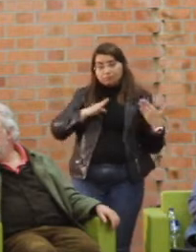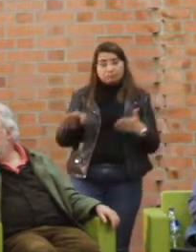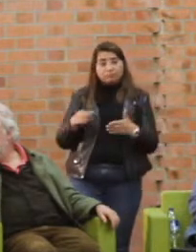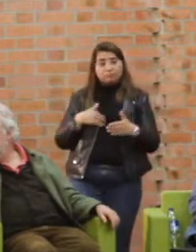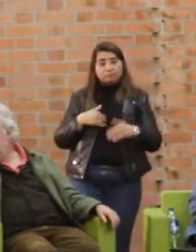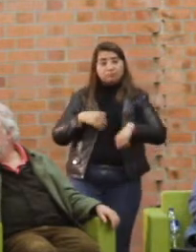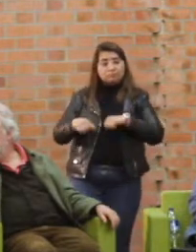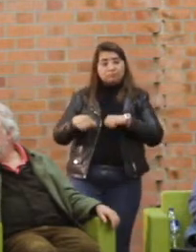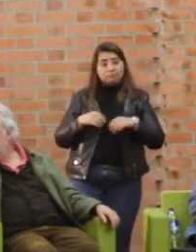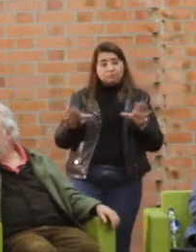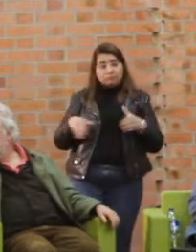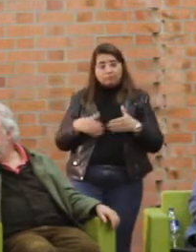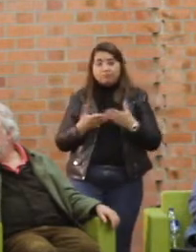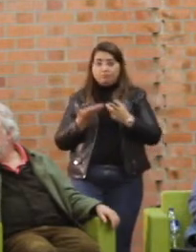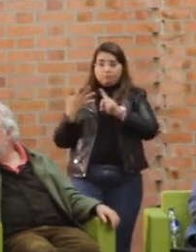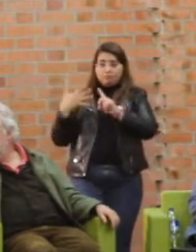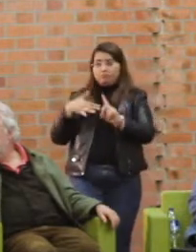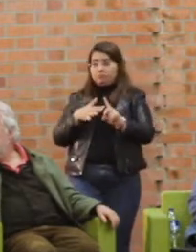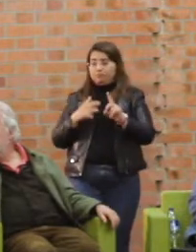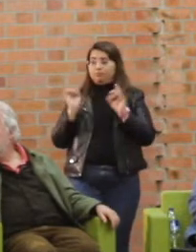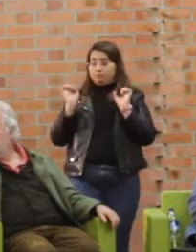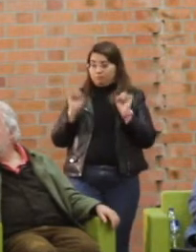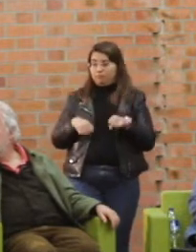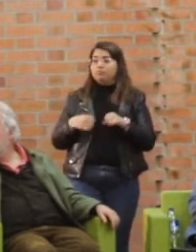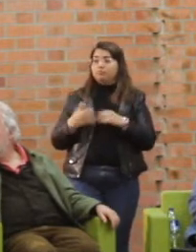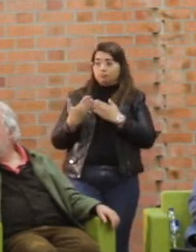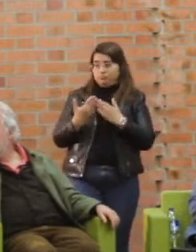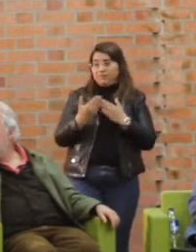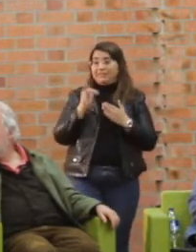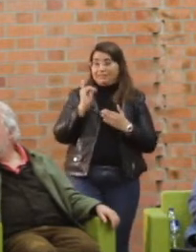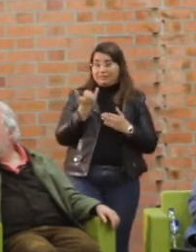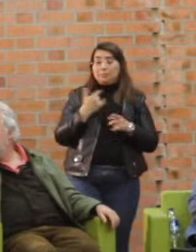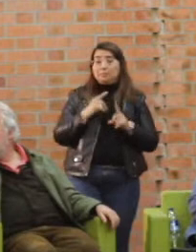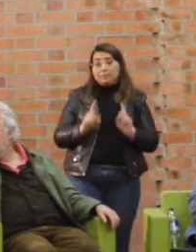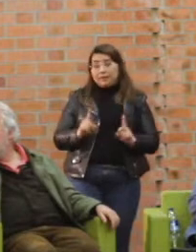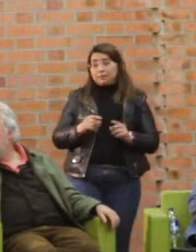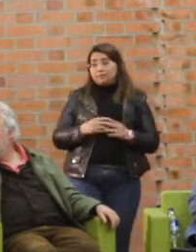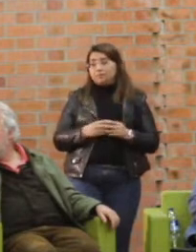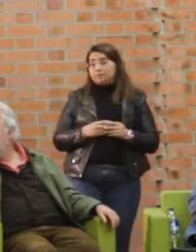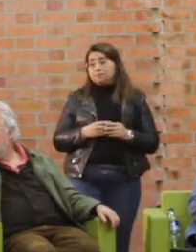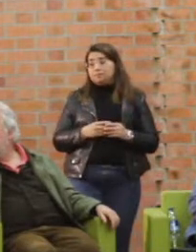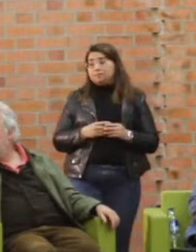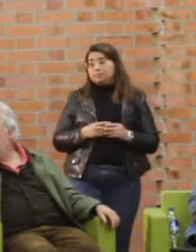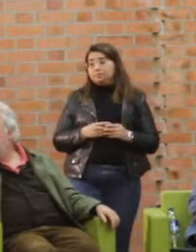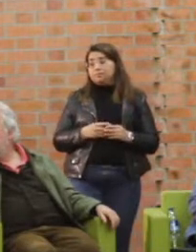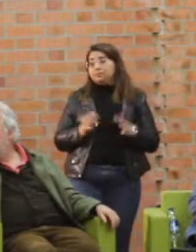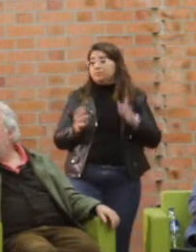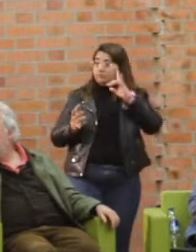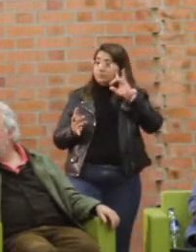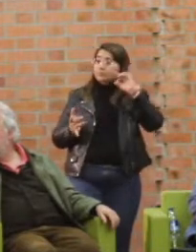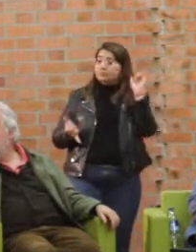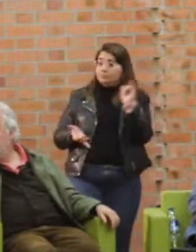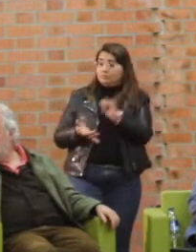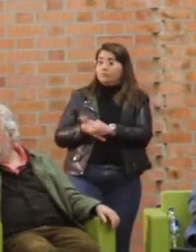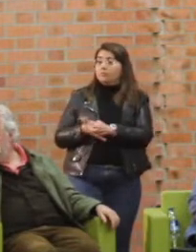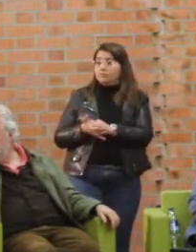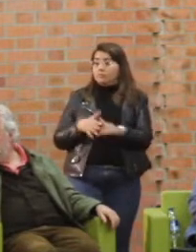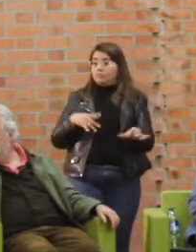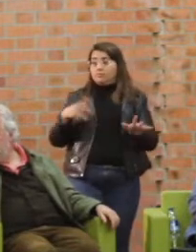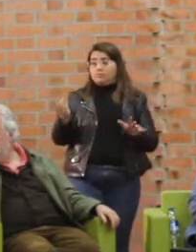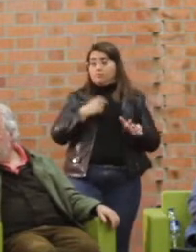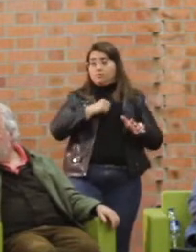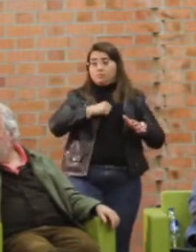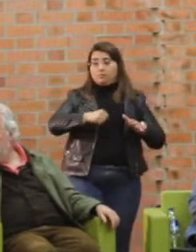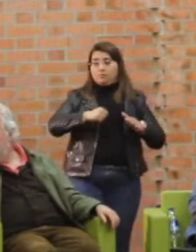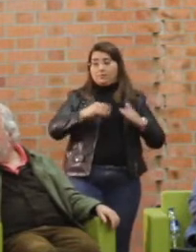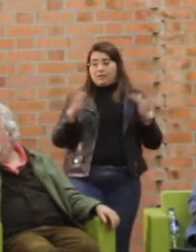intencional y consciente y de manera constante Entonces yo creo que este premio Es una excelente oportunidad